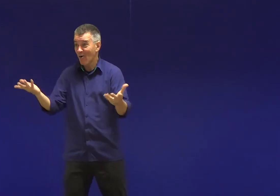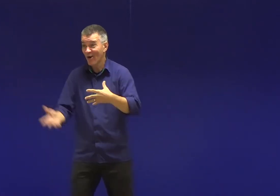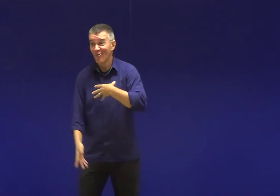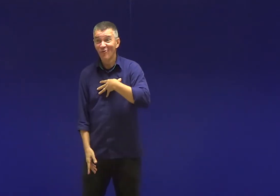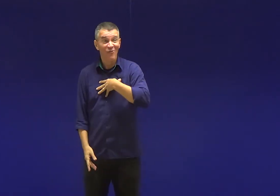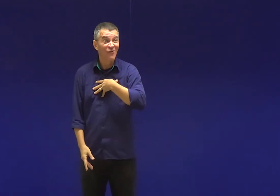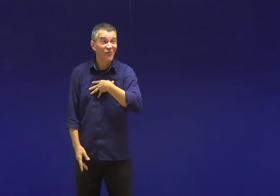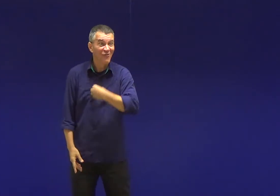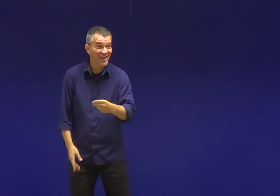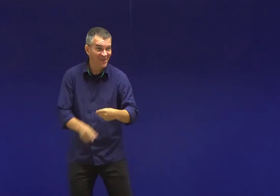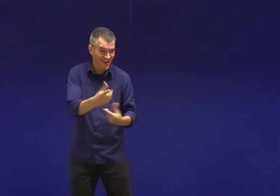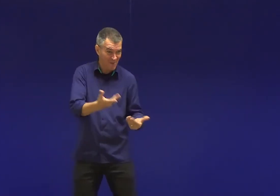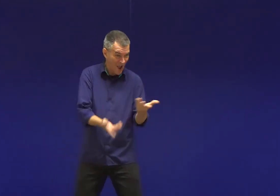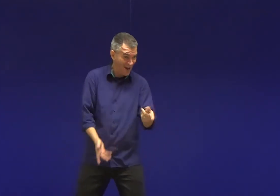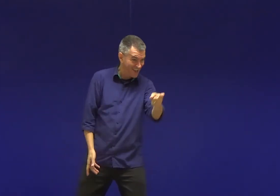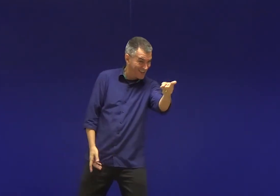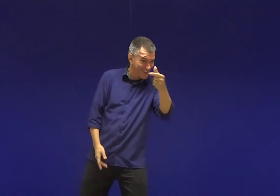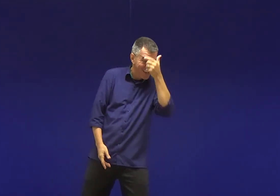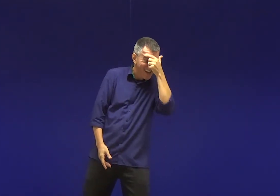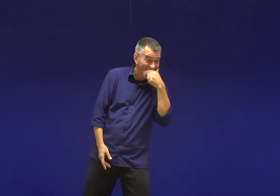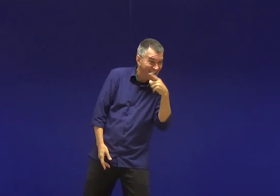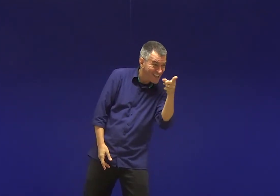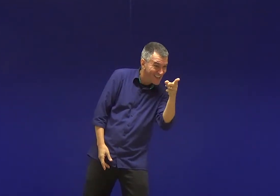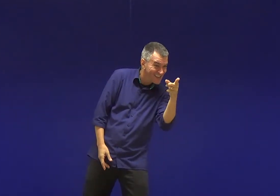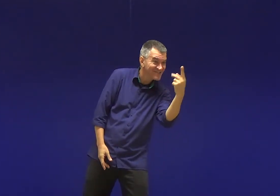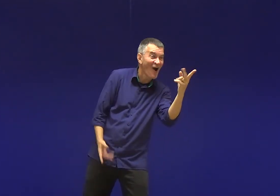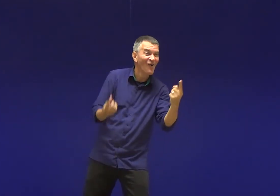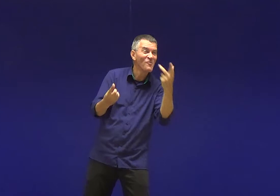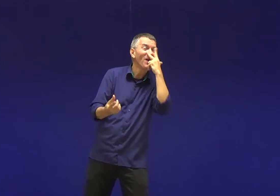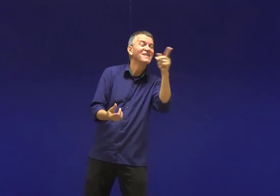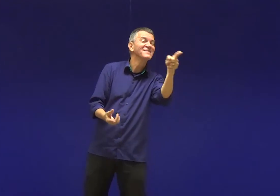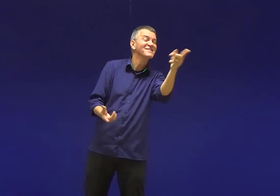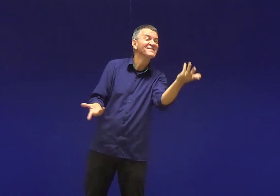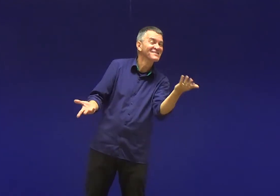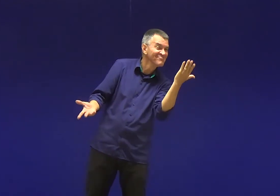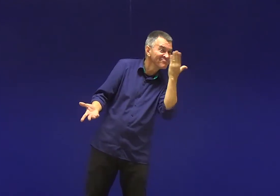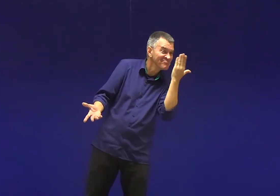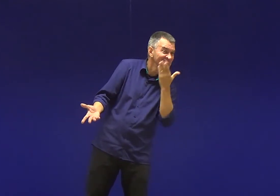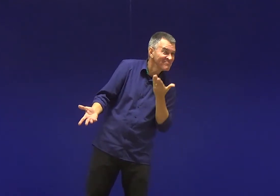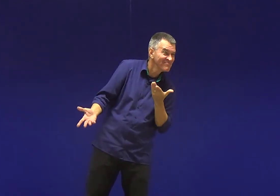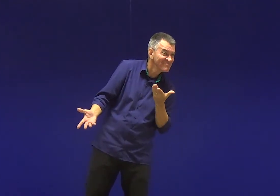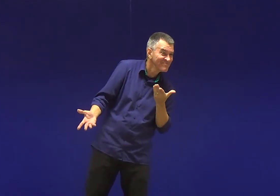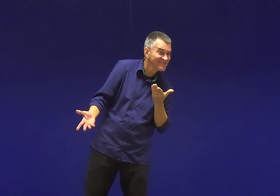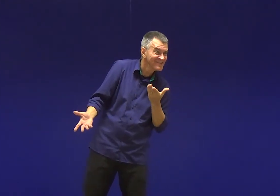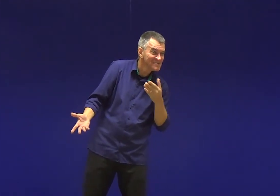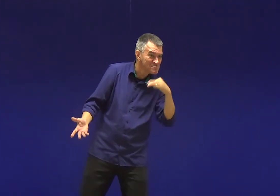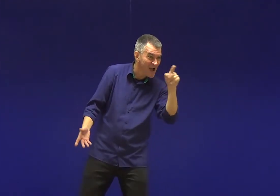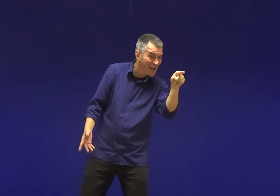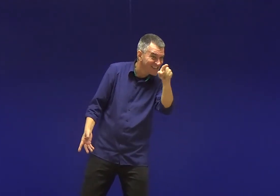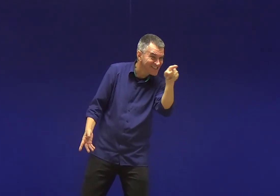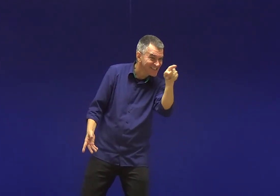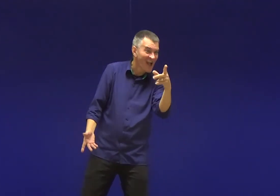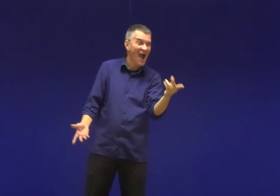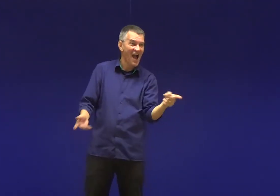Tão igual, mas tão diferente ao mesmo tempo. E eu tô vendo ali agora uma criancinha, precisa com o pai, com a